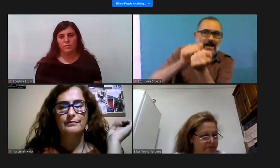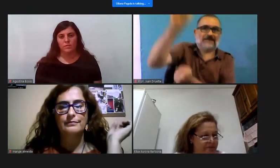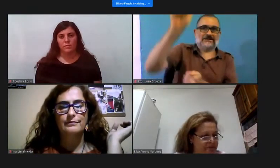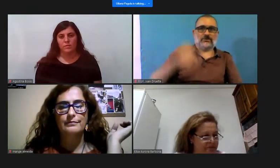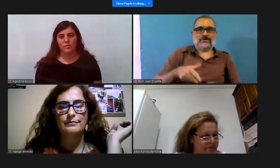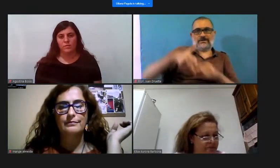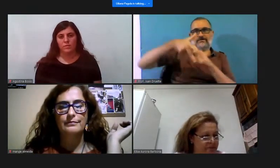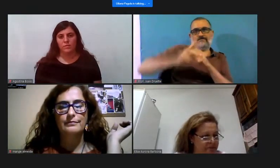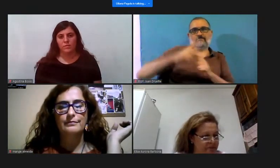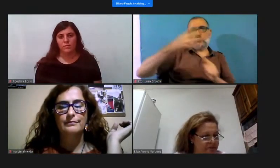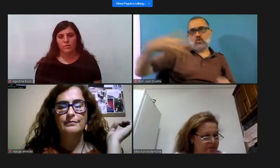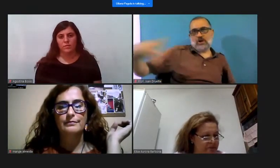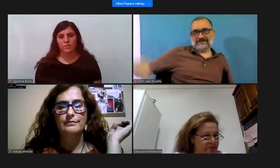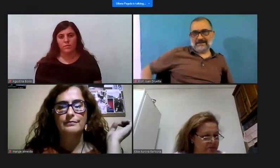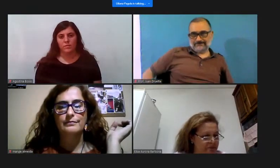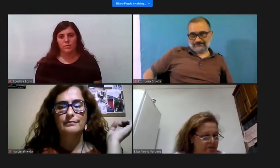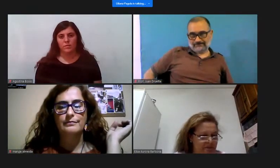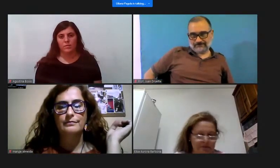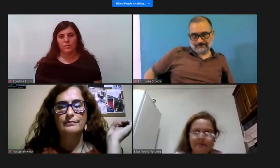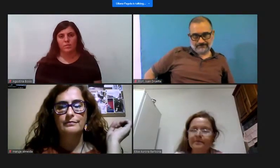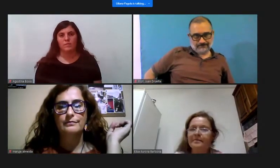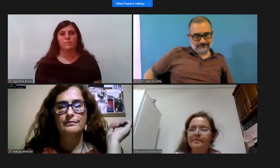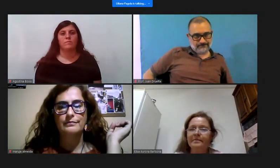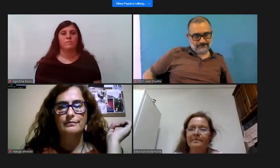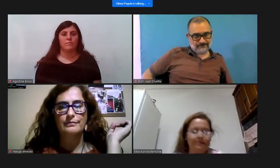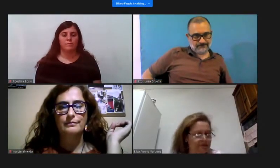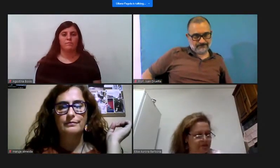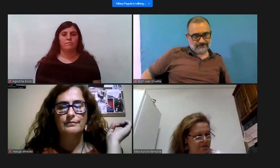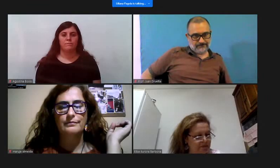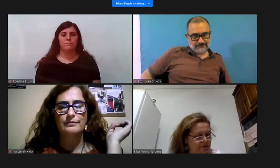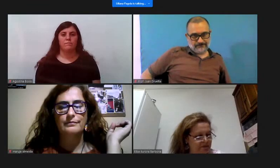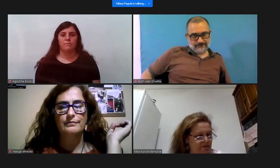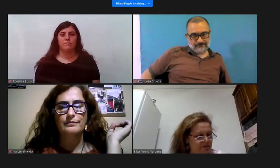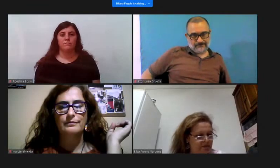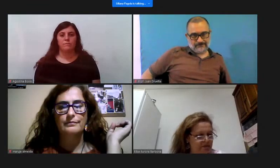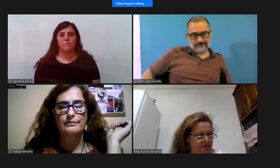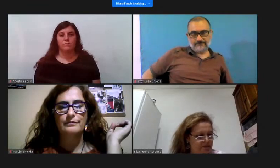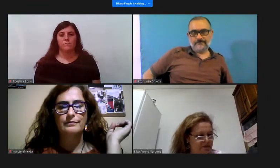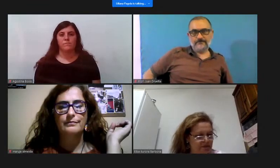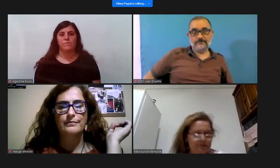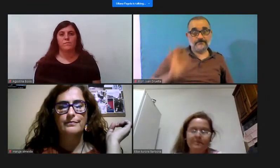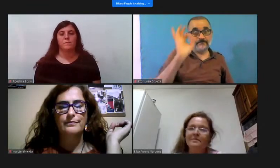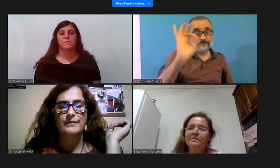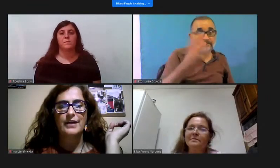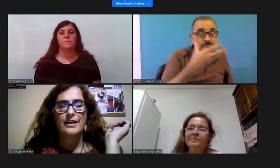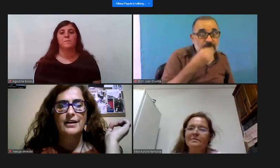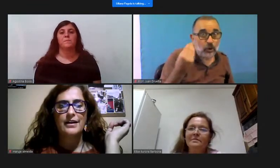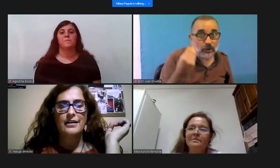estas trayectorias universitarias para que logren graduarse, en este caso de la TULSA.